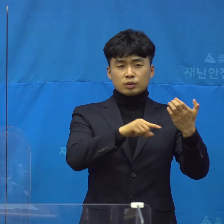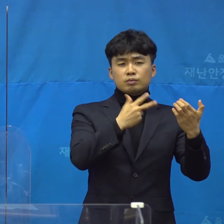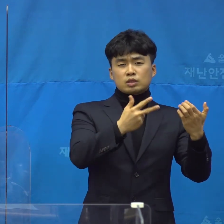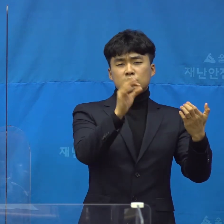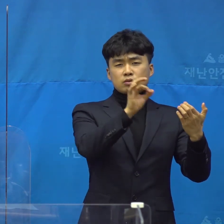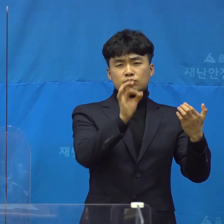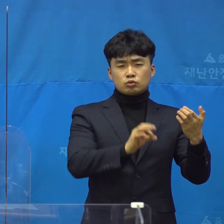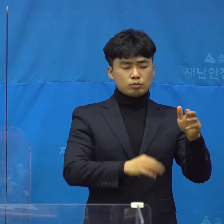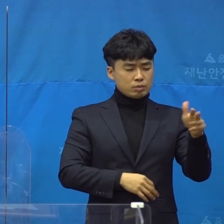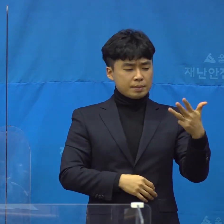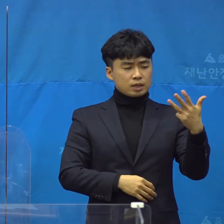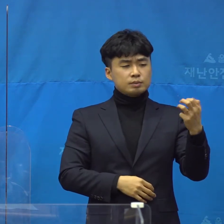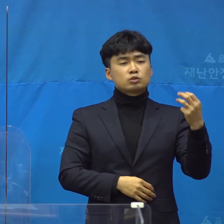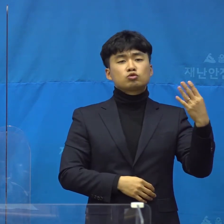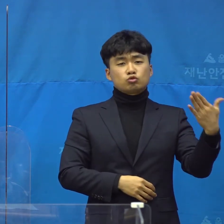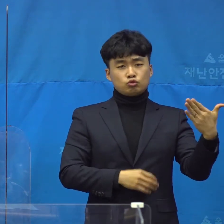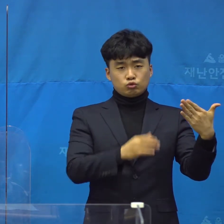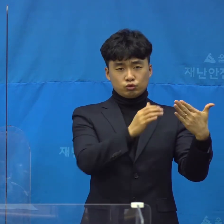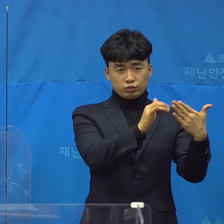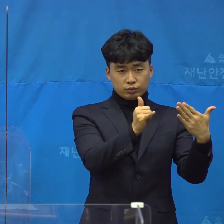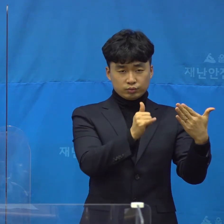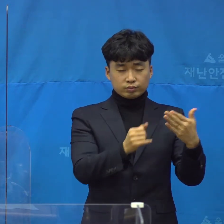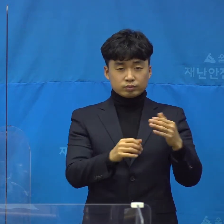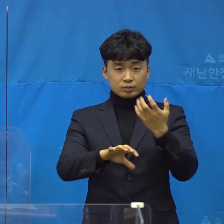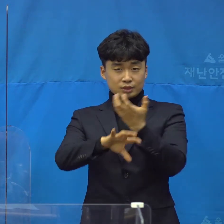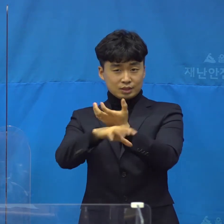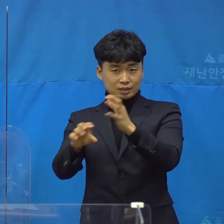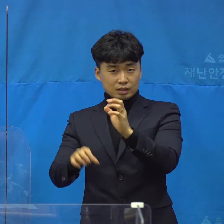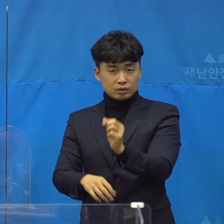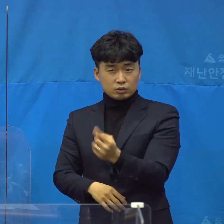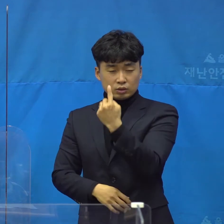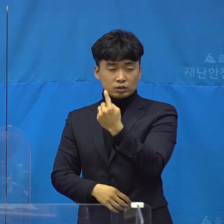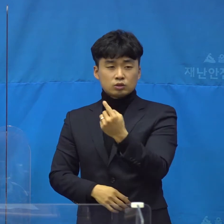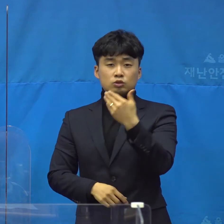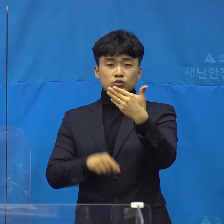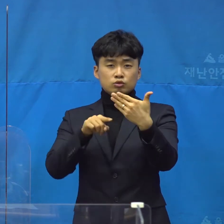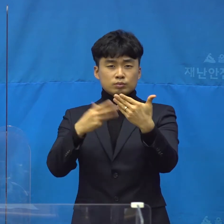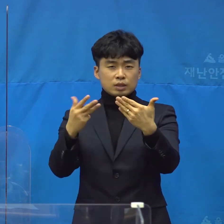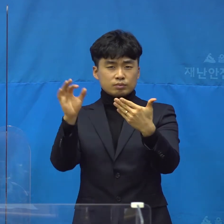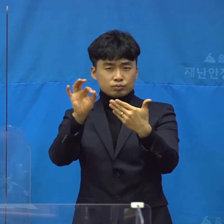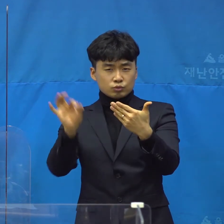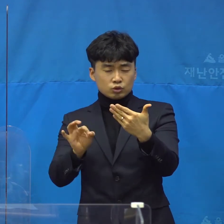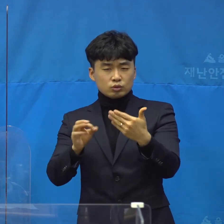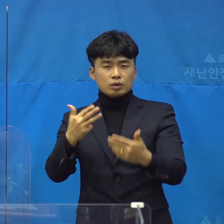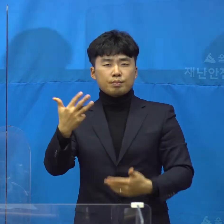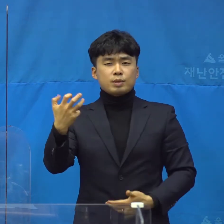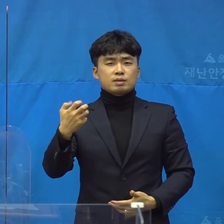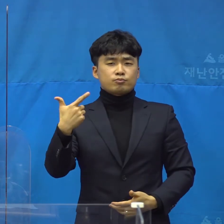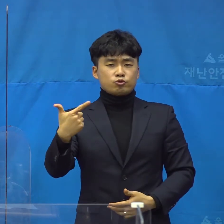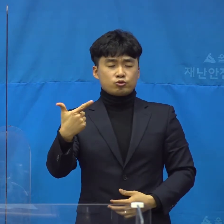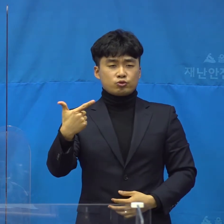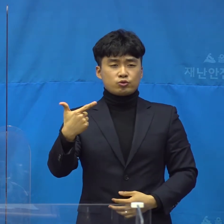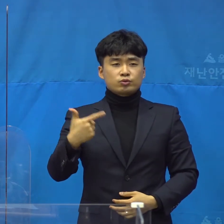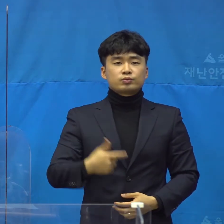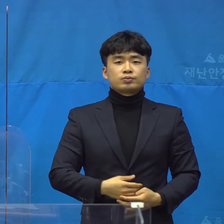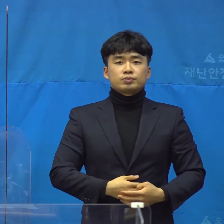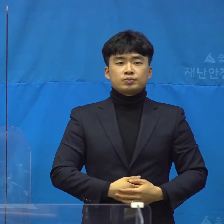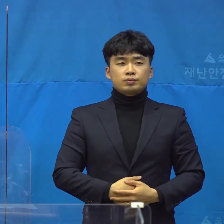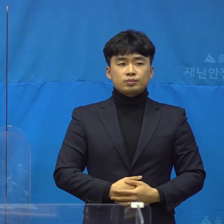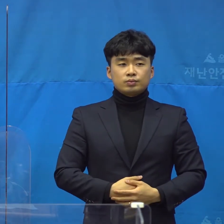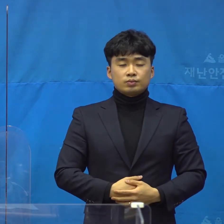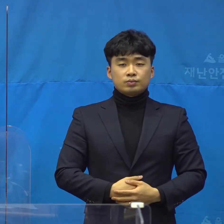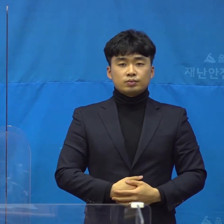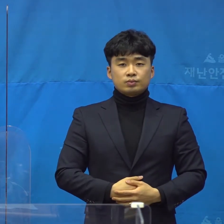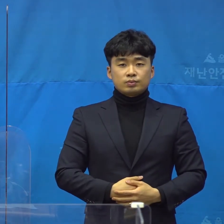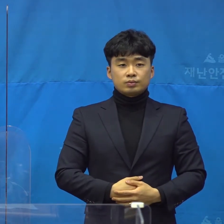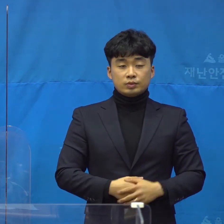90.7%인 839명, 해외 요인은 9.3%인 86명입니다.